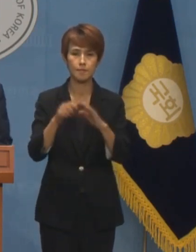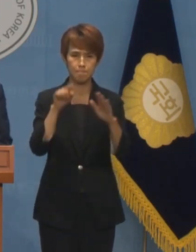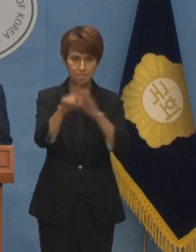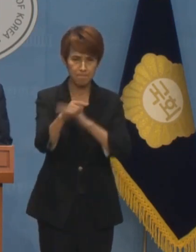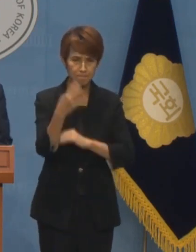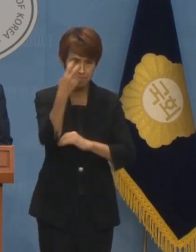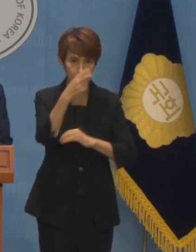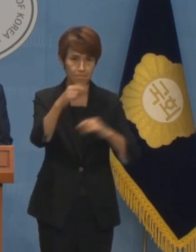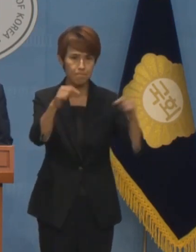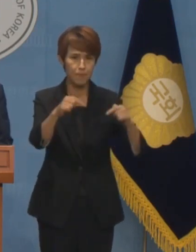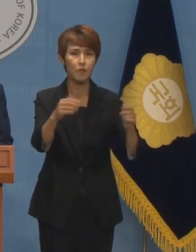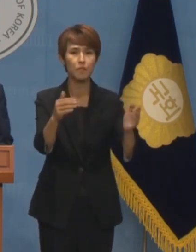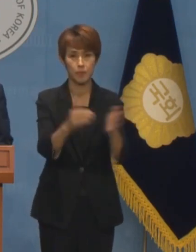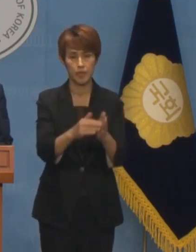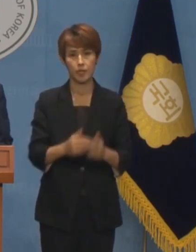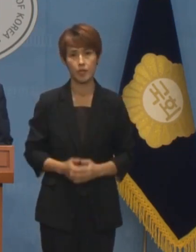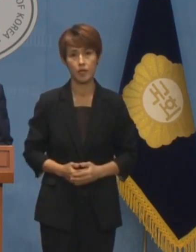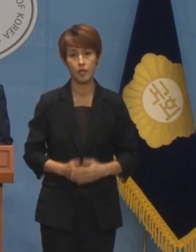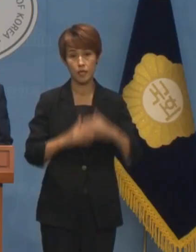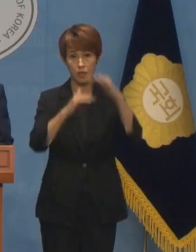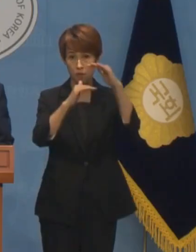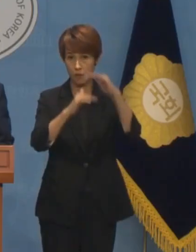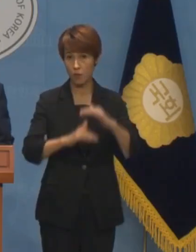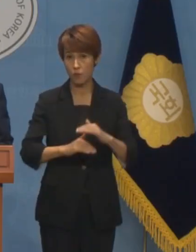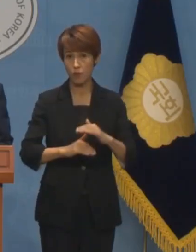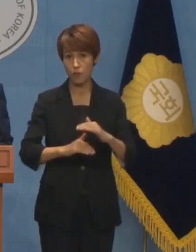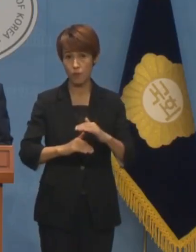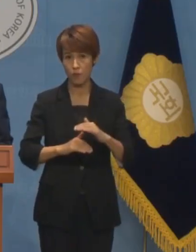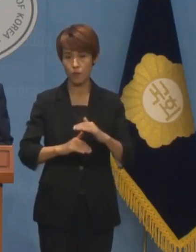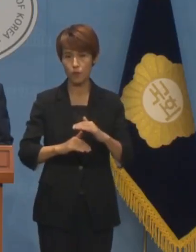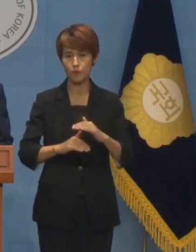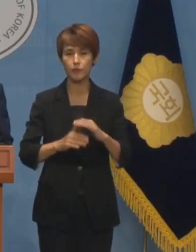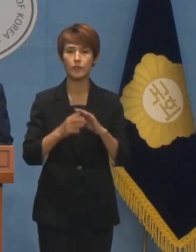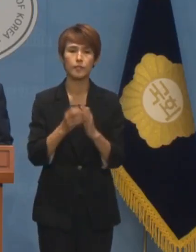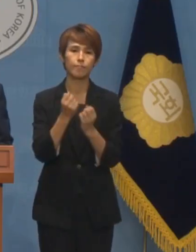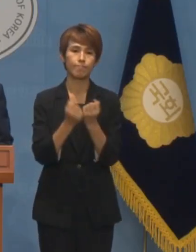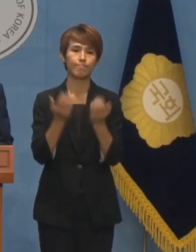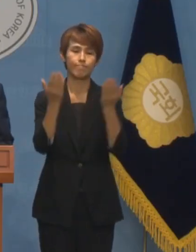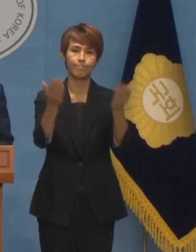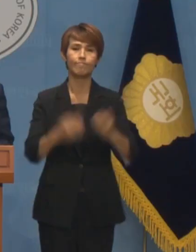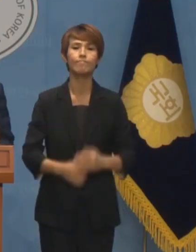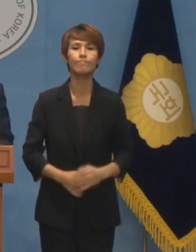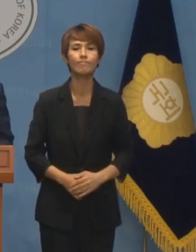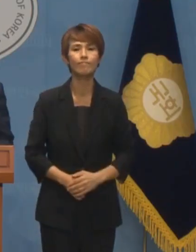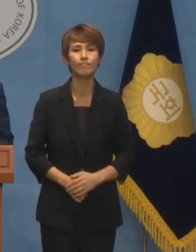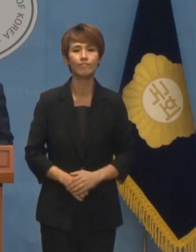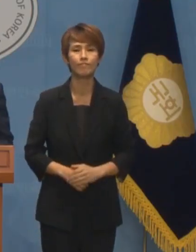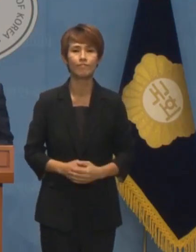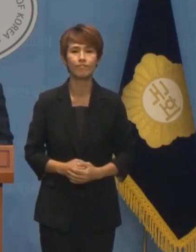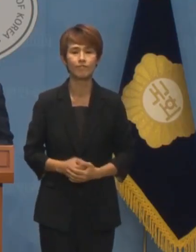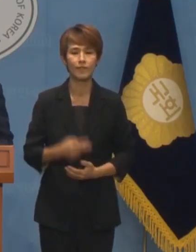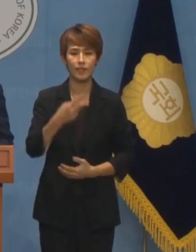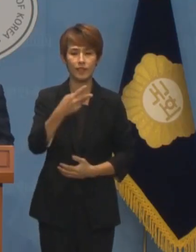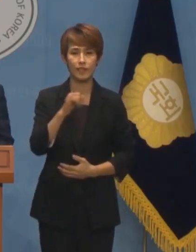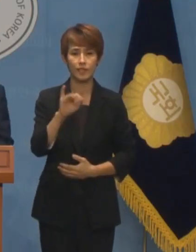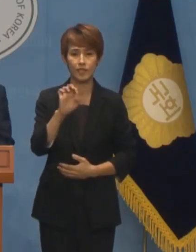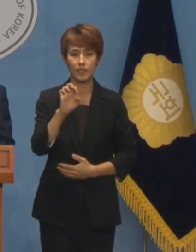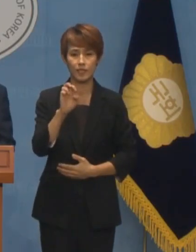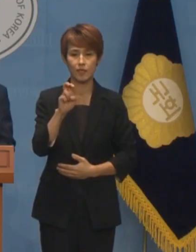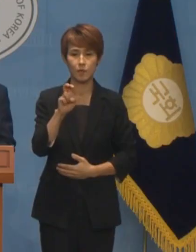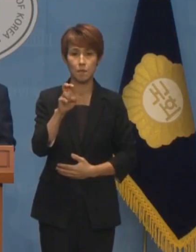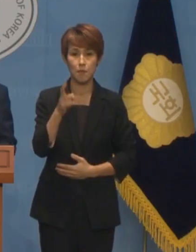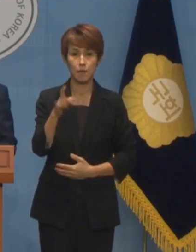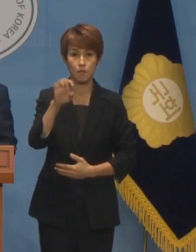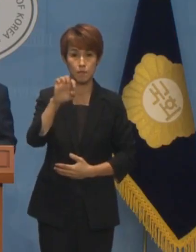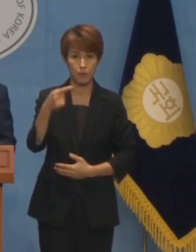현장 간담회에서 나왔던 이야기들 관련해서 기자회견을, 브리핑을 하도록 하겠습니다.